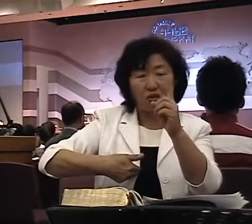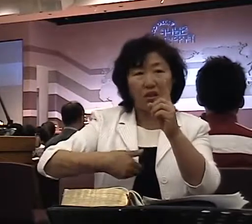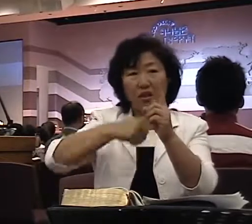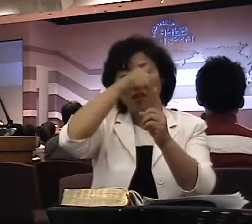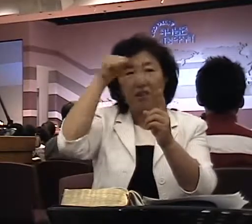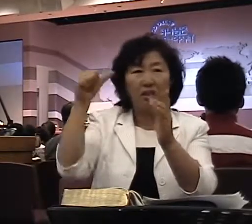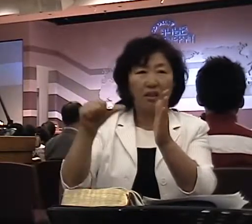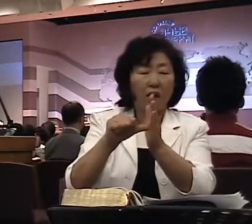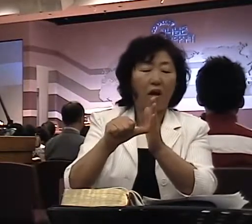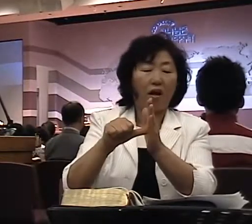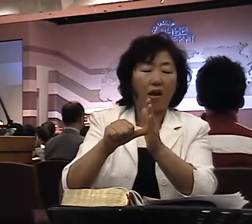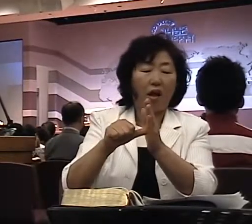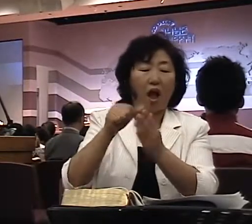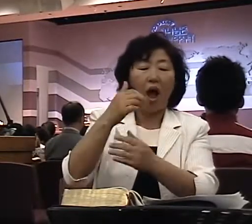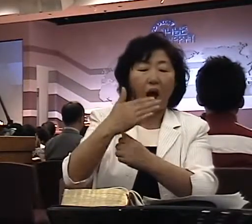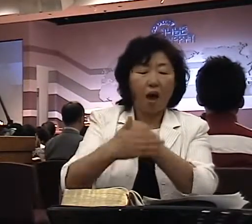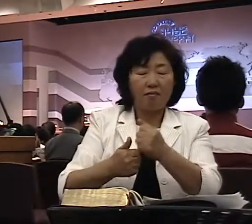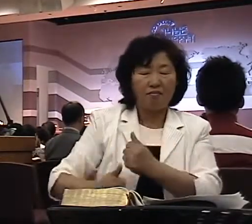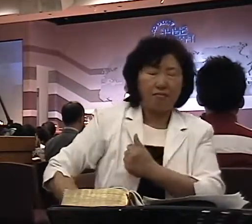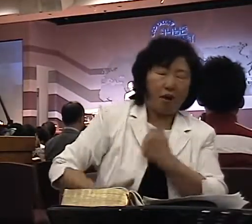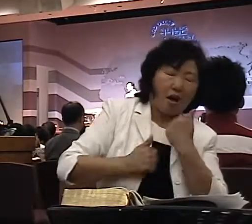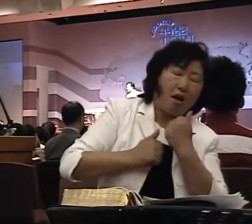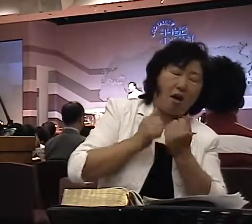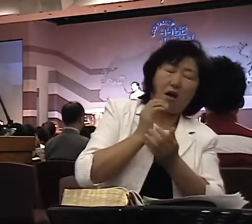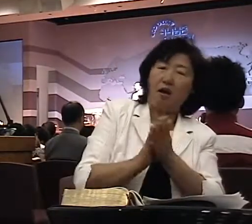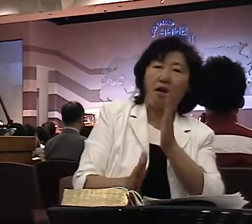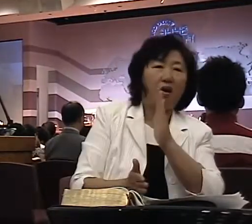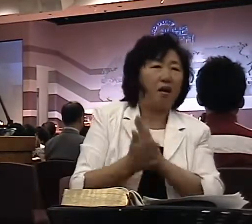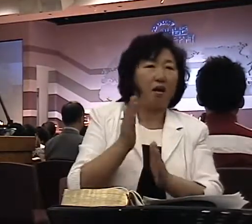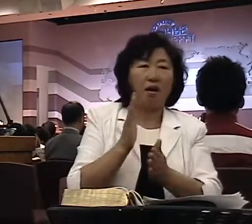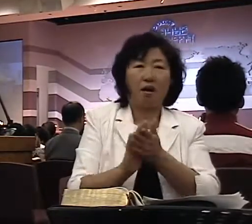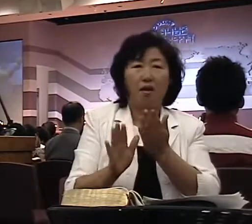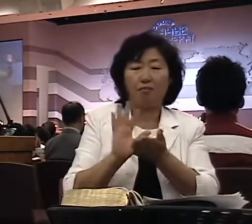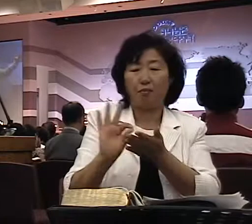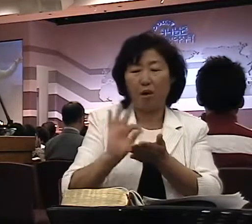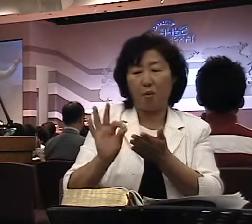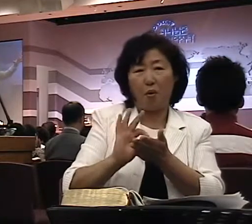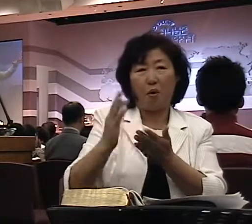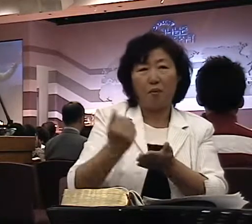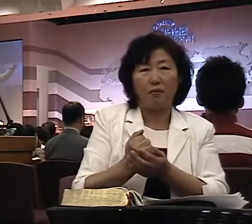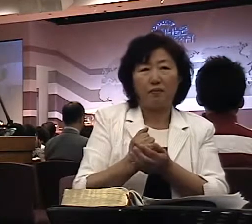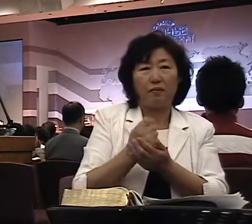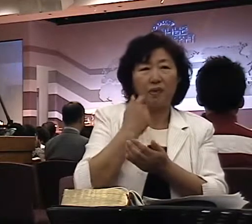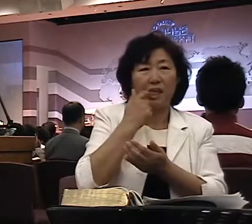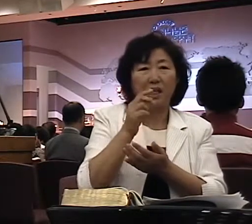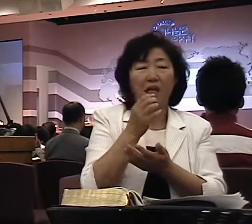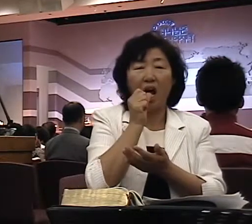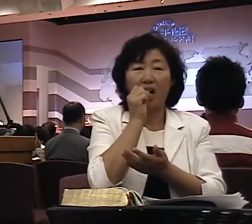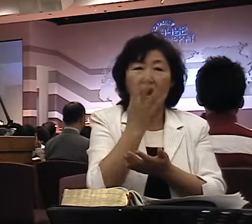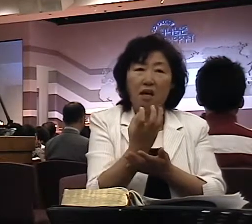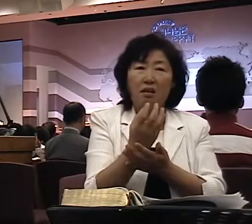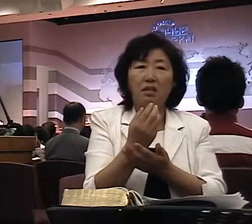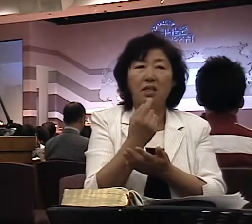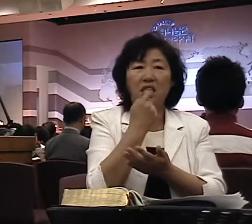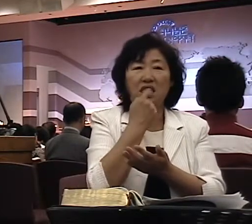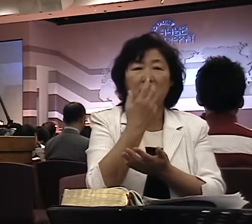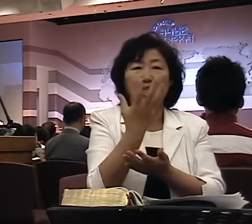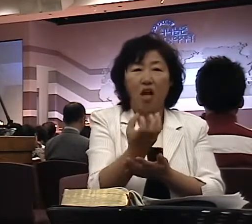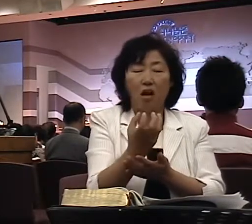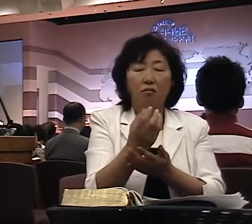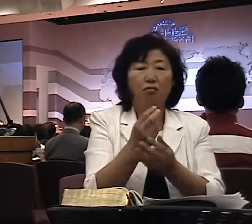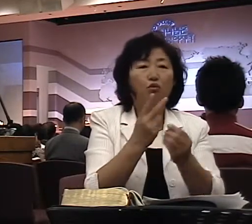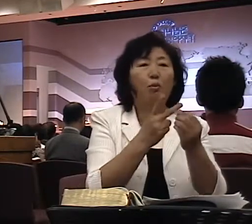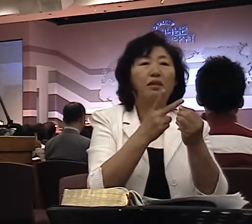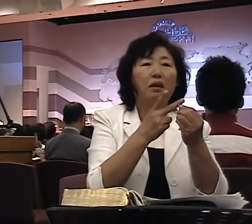정말 미련 없이 사용받기 위해서는 다른 게 필요한 게 아닙니다. 큰 그릇, 은그릇 되는 것은 둘째 있습니다.